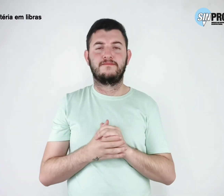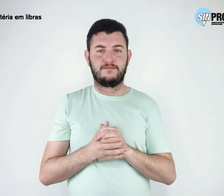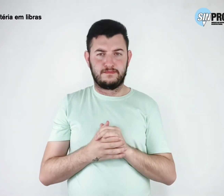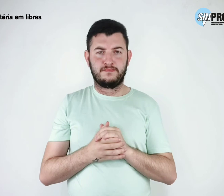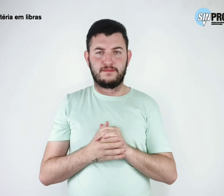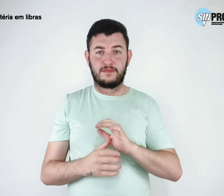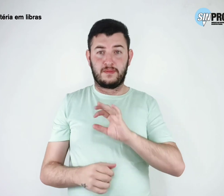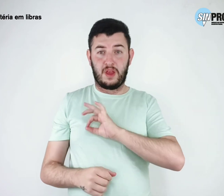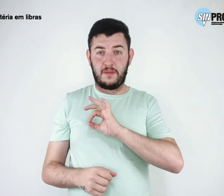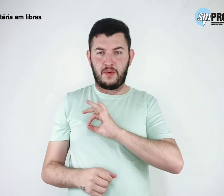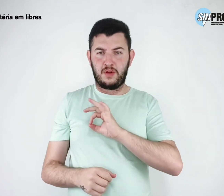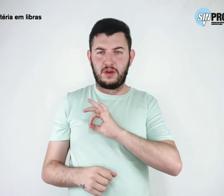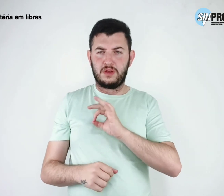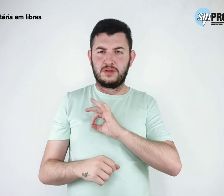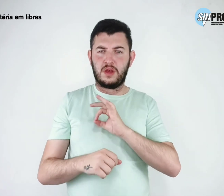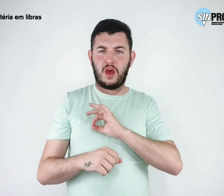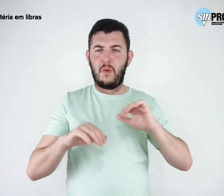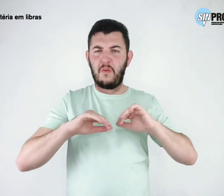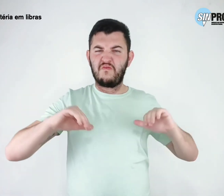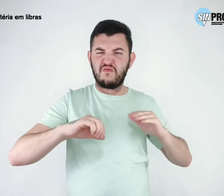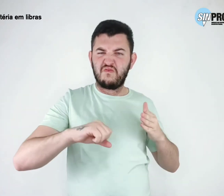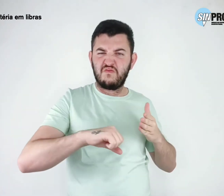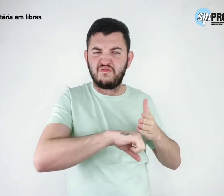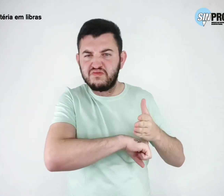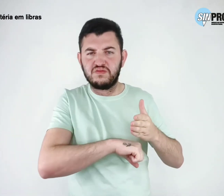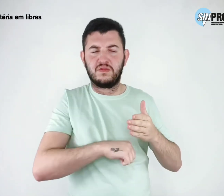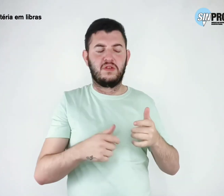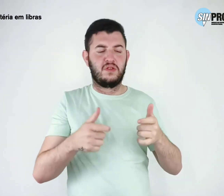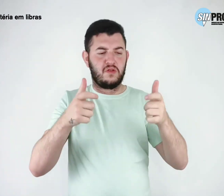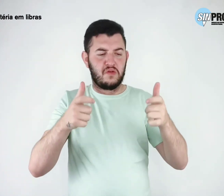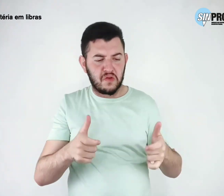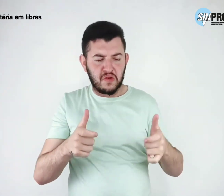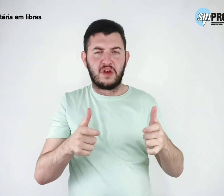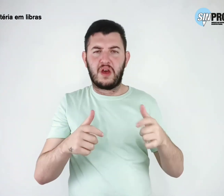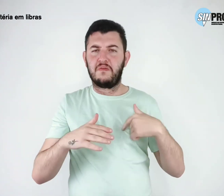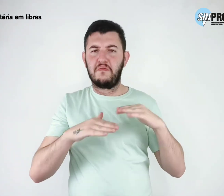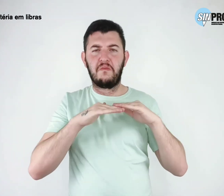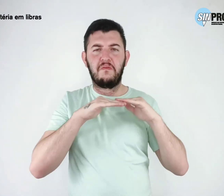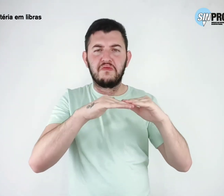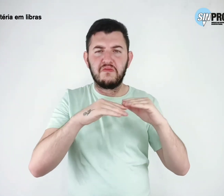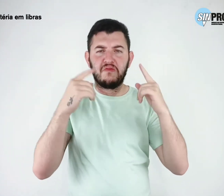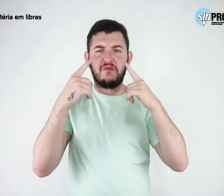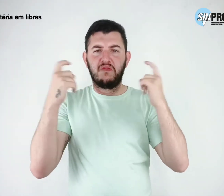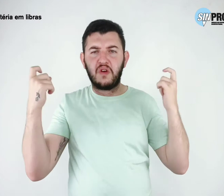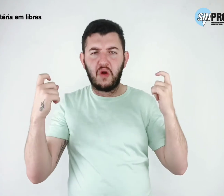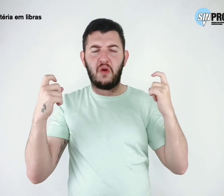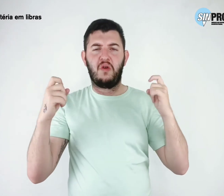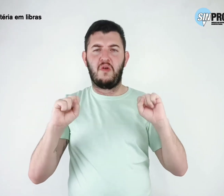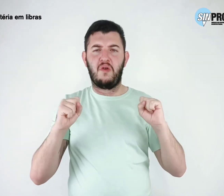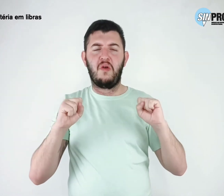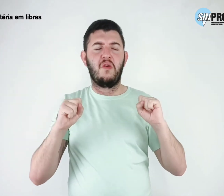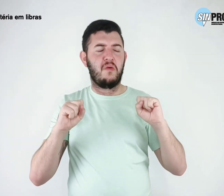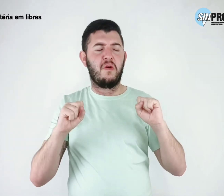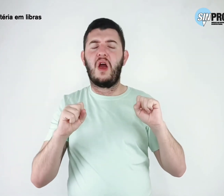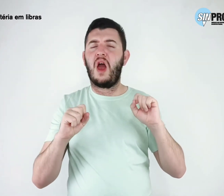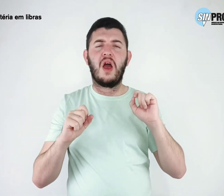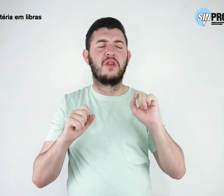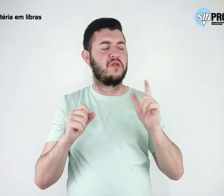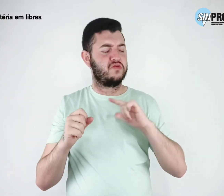com intimidações, requintes de violência e sem nenhum mandado nem autorização